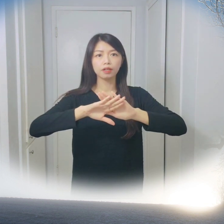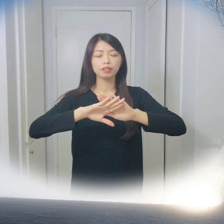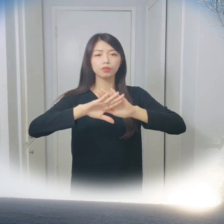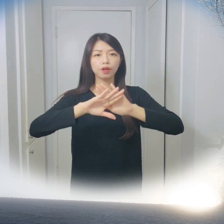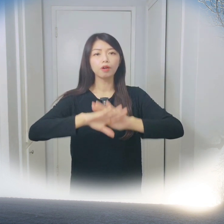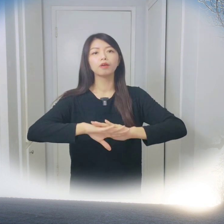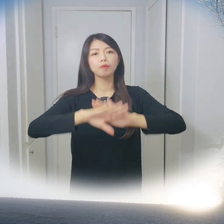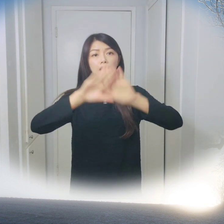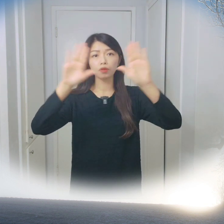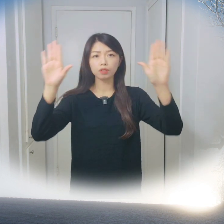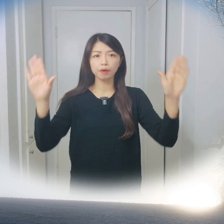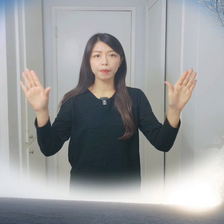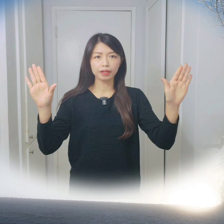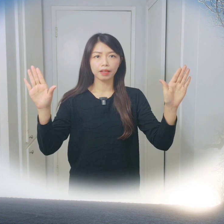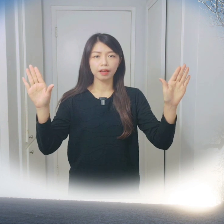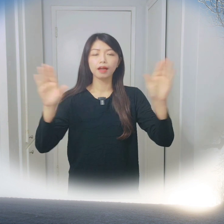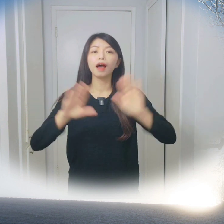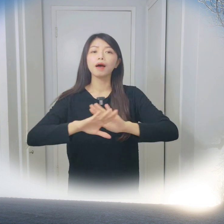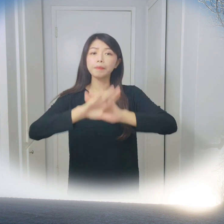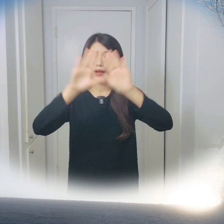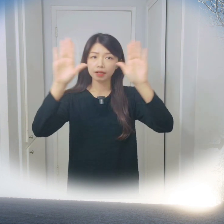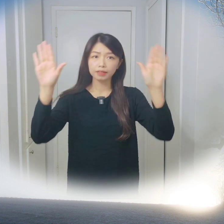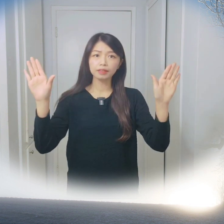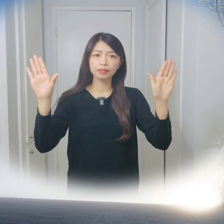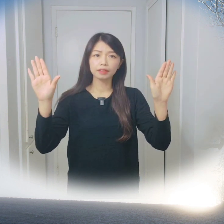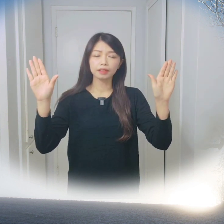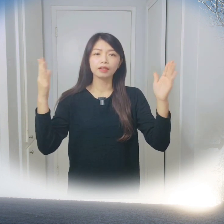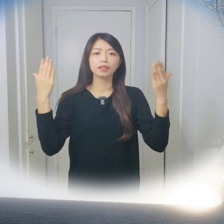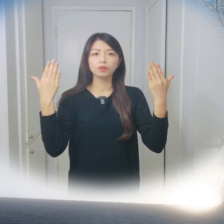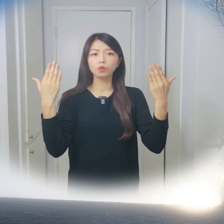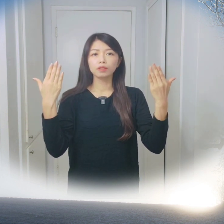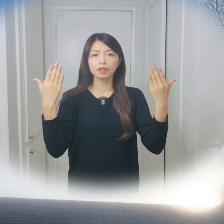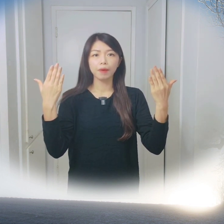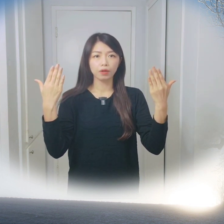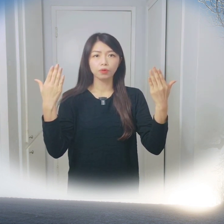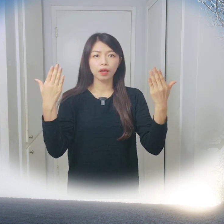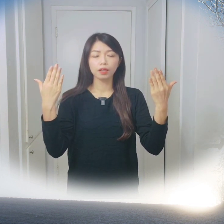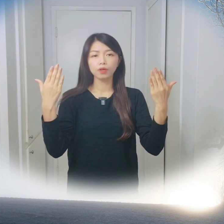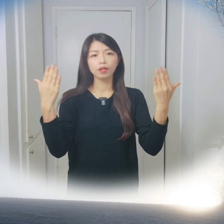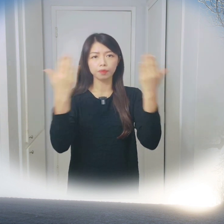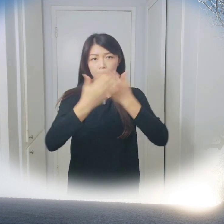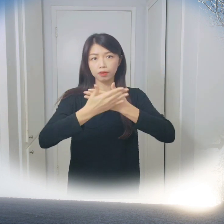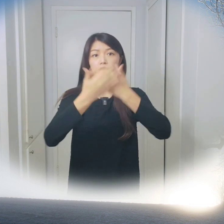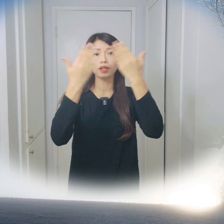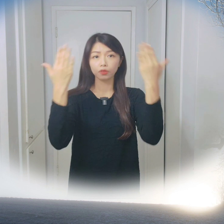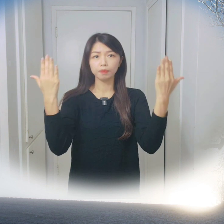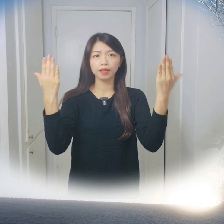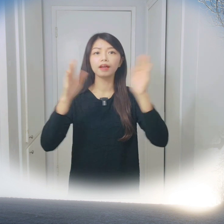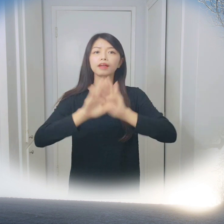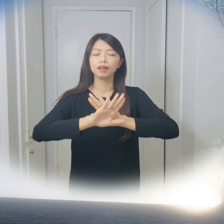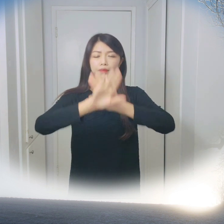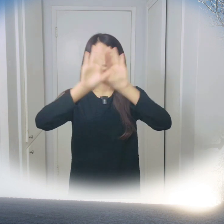상태에서 시작하시고요. 펼쳐주시면 밝다. 밝은 손등이 밖으로 향해도 상관없어요. 이렇게